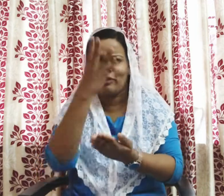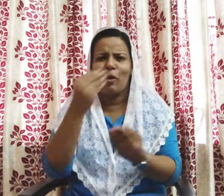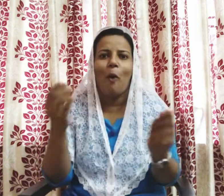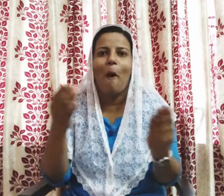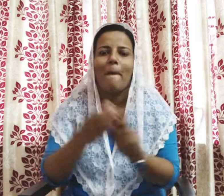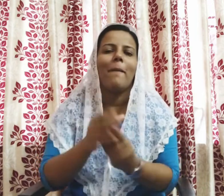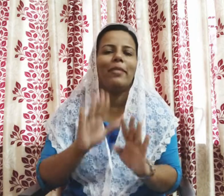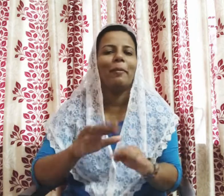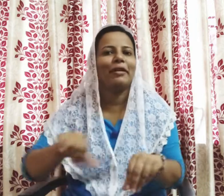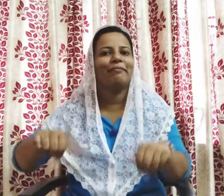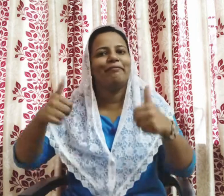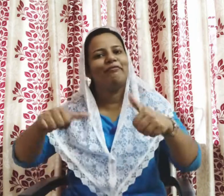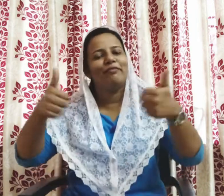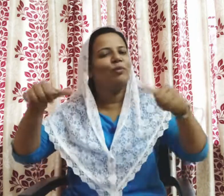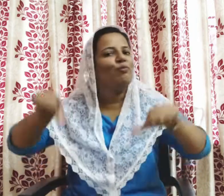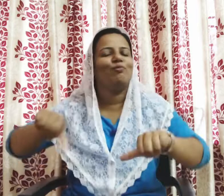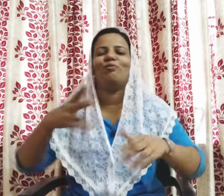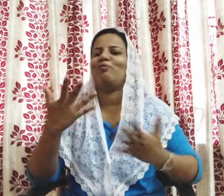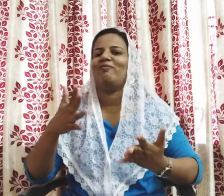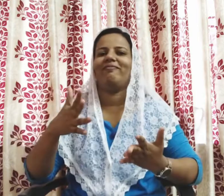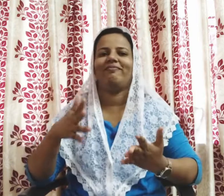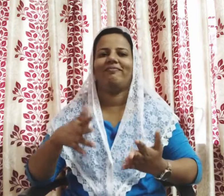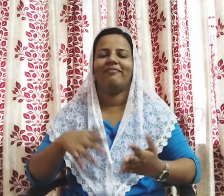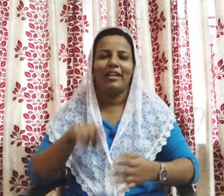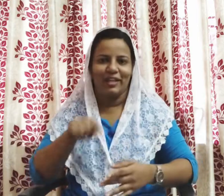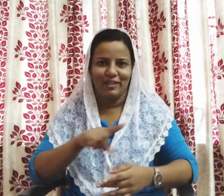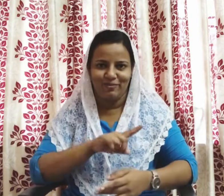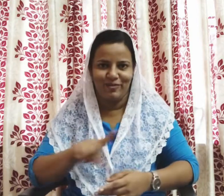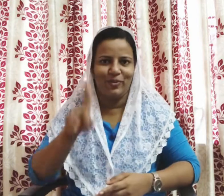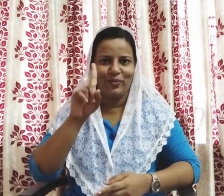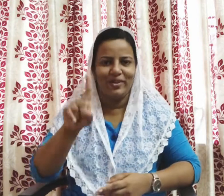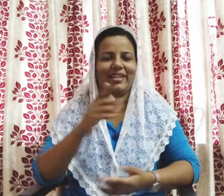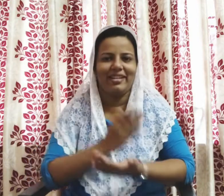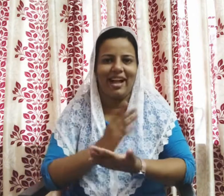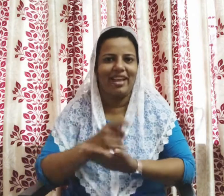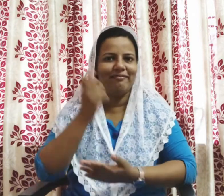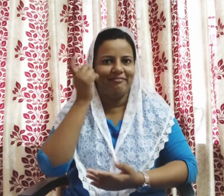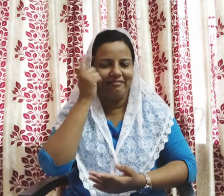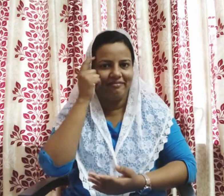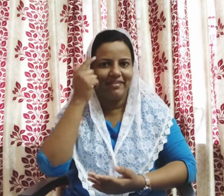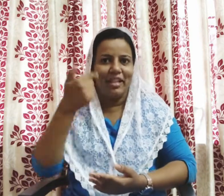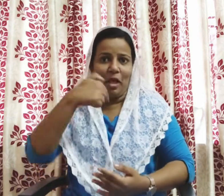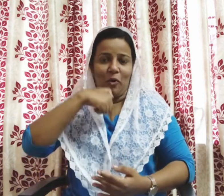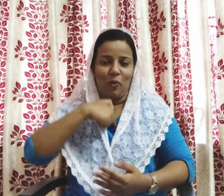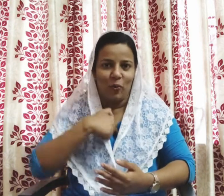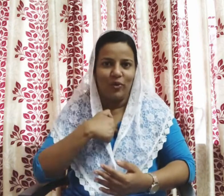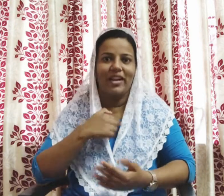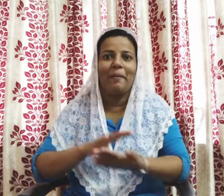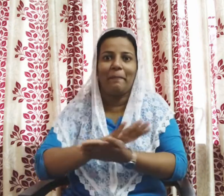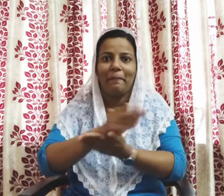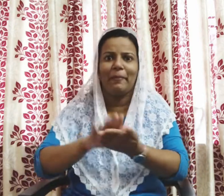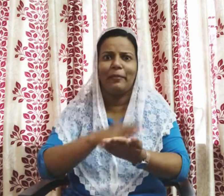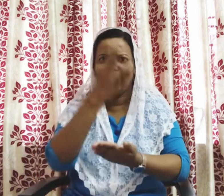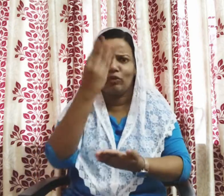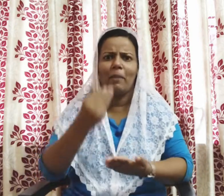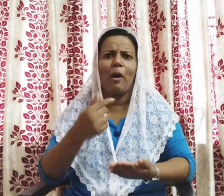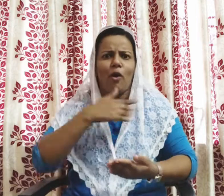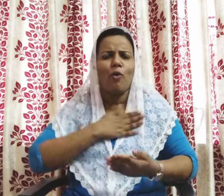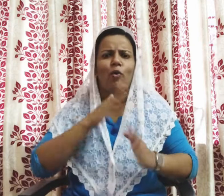സക്സസ് മാത്രമേ ഉള്ളൂ, പരാജയമില്ല. അതുകൊണ്ട് ഇന്ന് തിരിച്ചറിയേണ്ടത് എൻ്റെ ഉള്ളിൽ ഈ ആത്മാവ് വസിക്കുന്നു. ഉറക്കെ ഒന്നുകൂടെ പറഞ്ഞാണ്ട്,